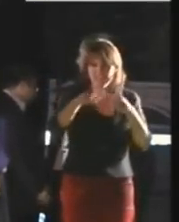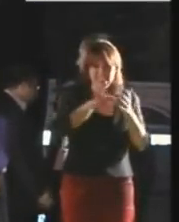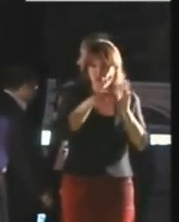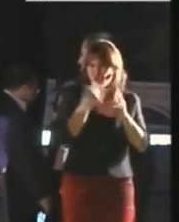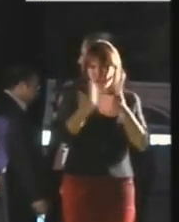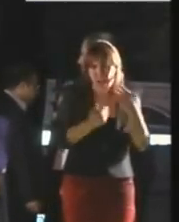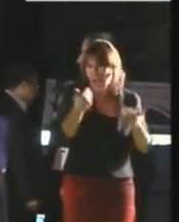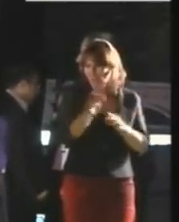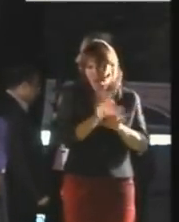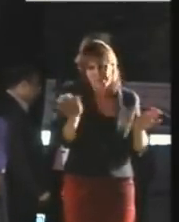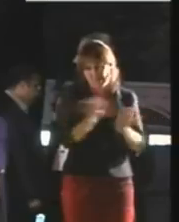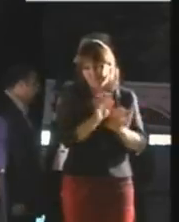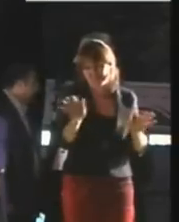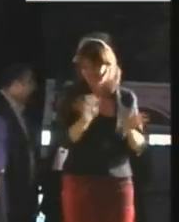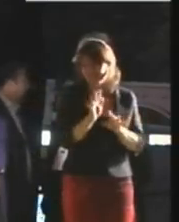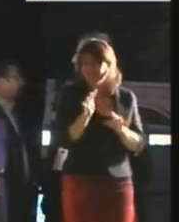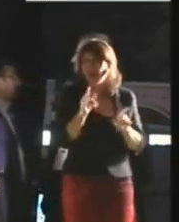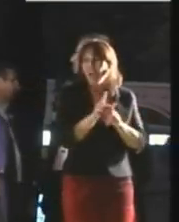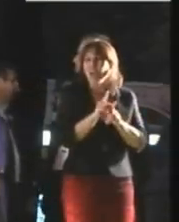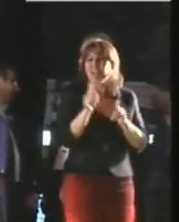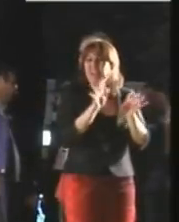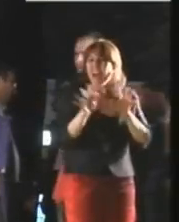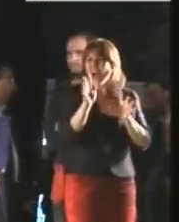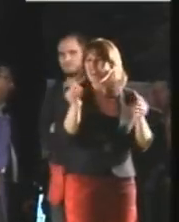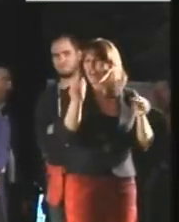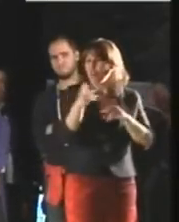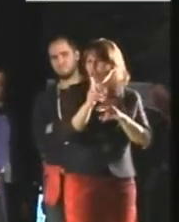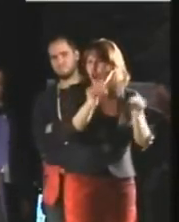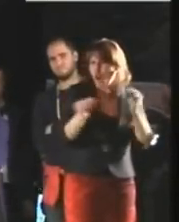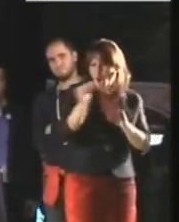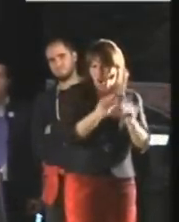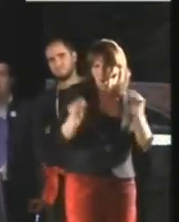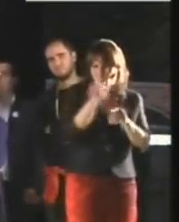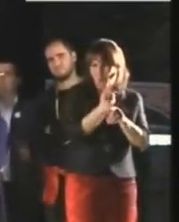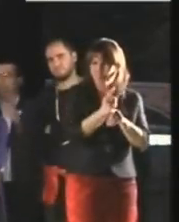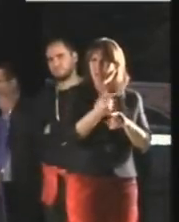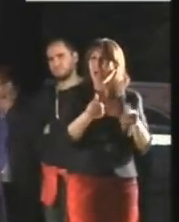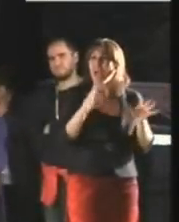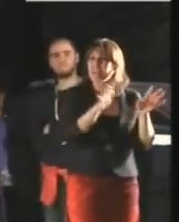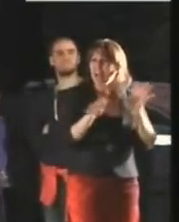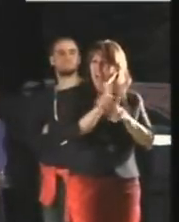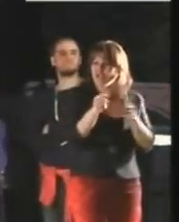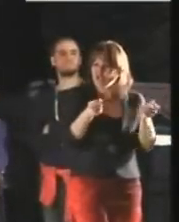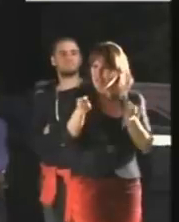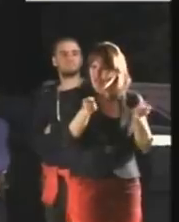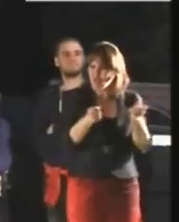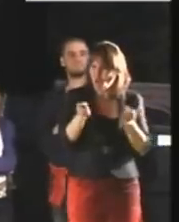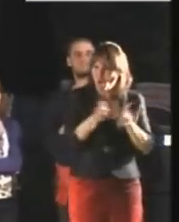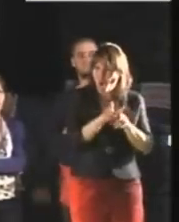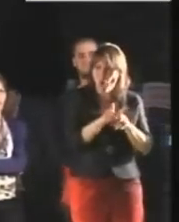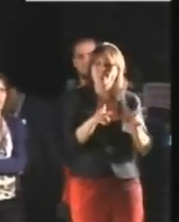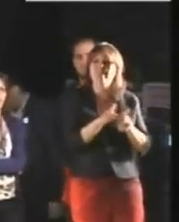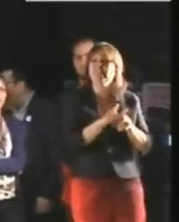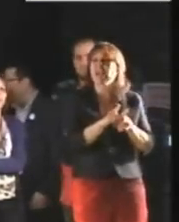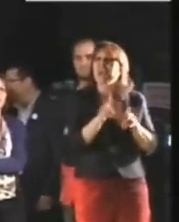maniera pazzesca. I dati che si accumulano raddoppiano ogni anno. Chi avrà la gestione dei dati, dei grandi dati, avrà la